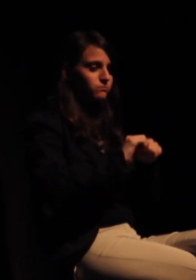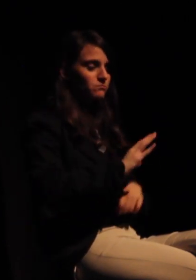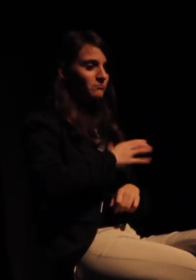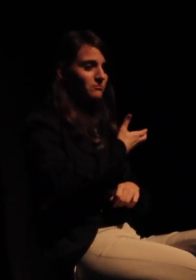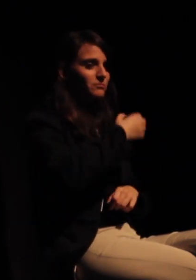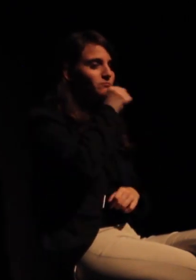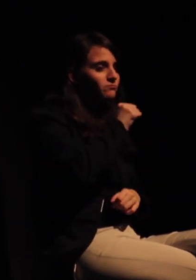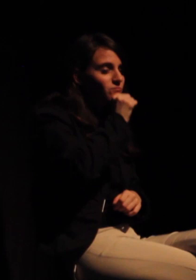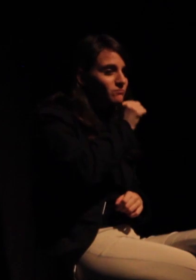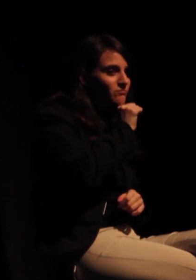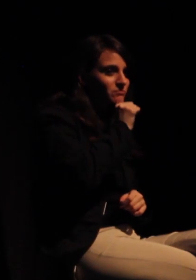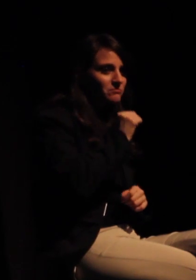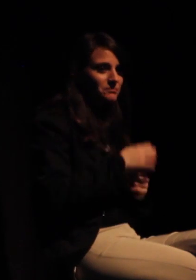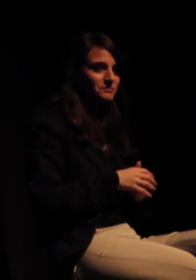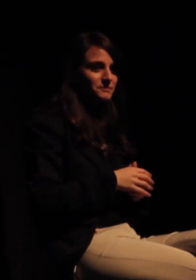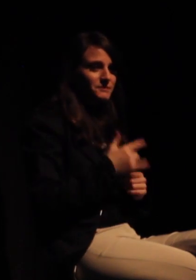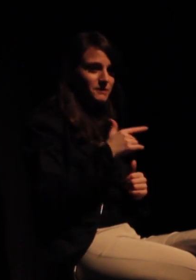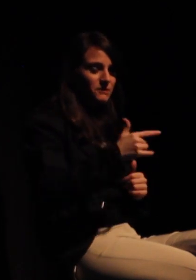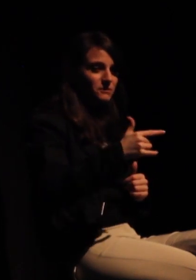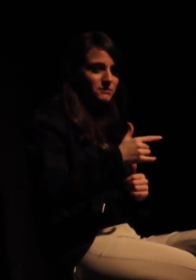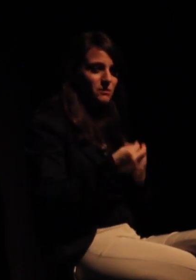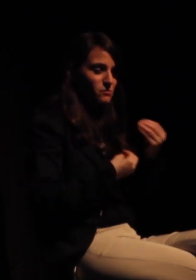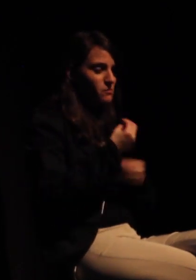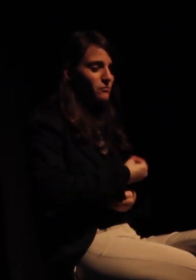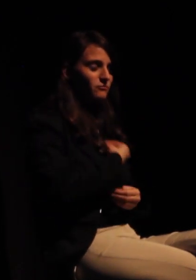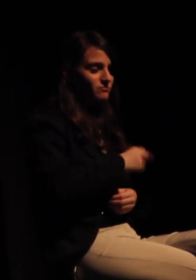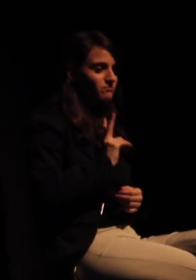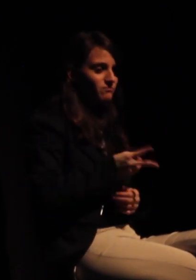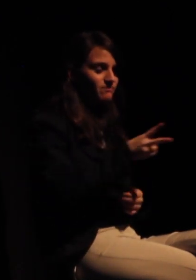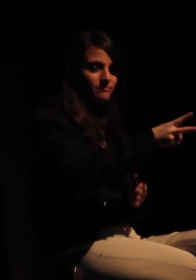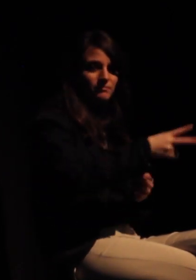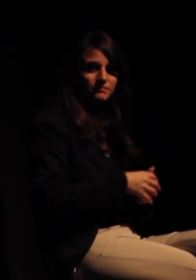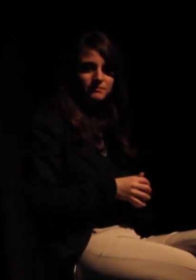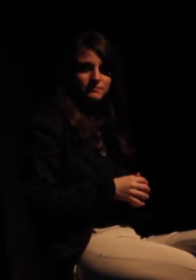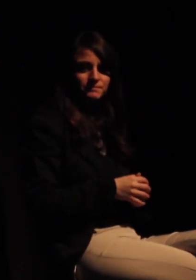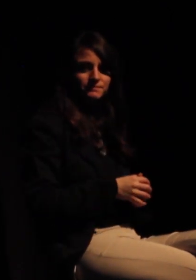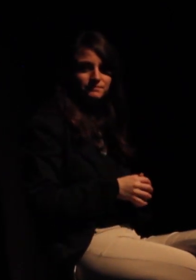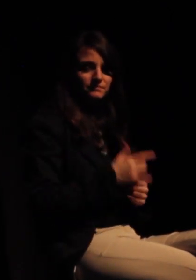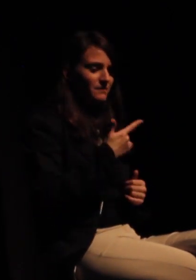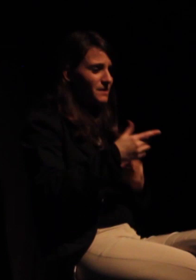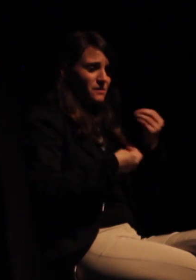os velhos e para aqueles que não têm mais condições de vida. Porque não tem o que fazer com os velhos,